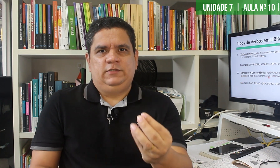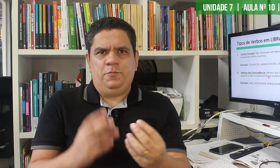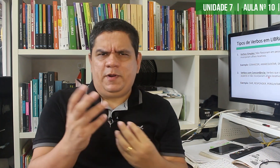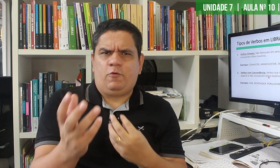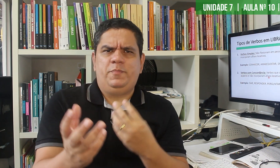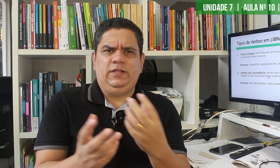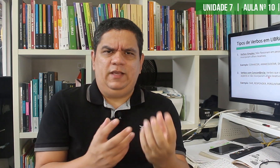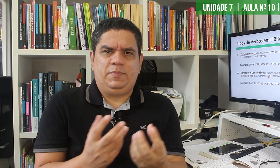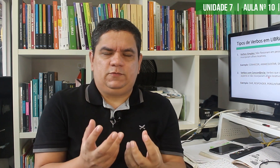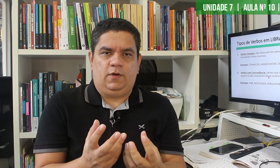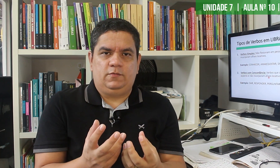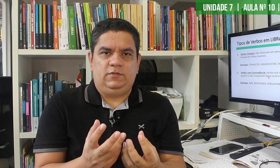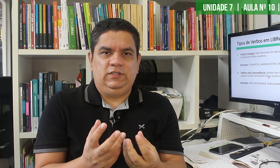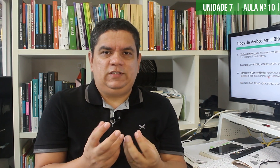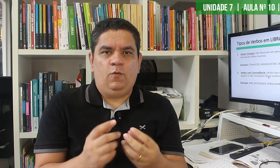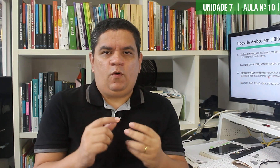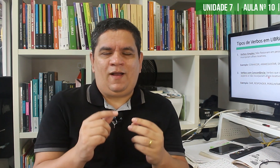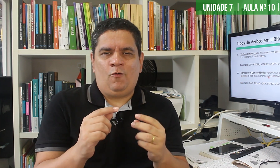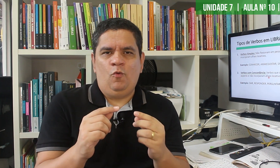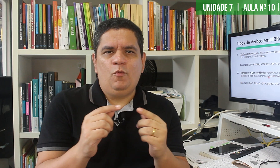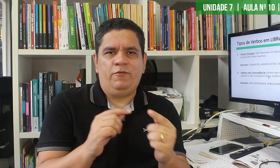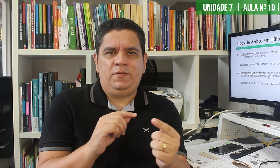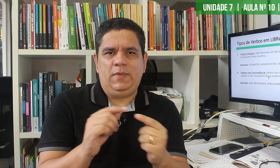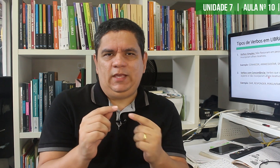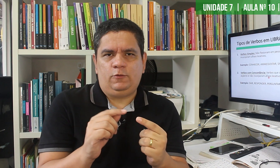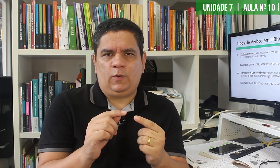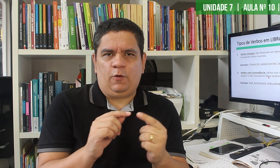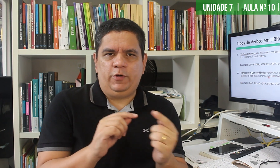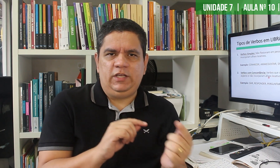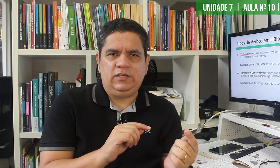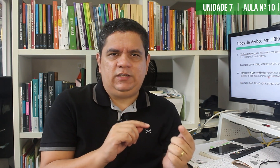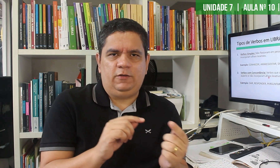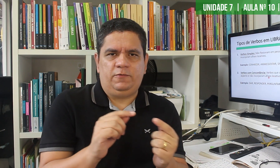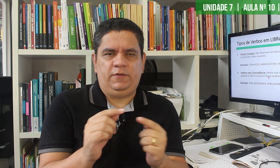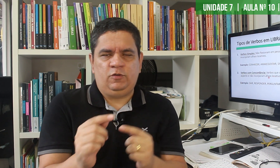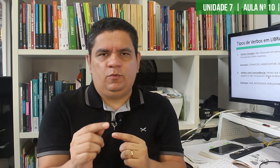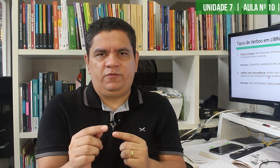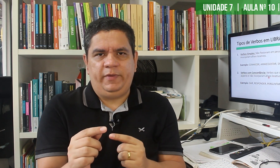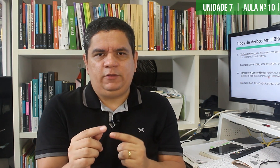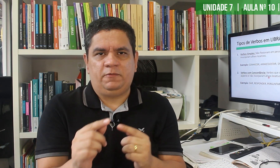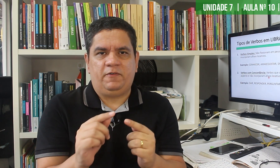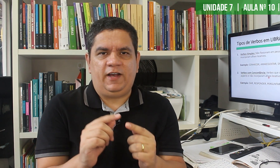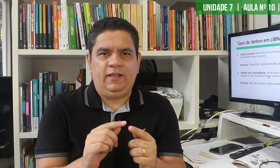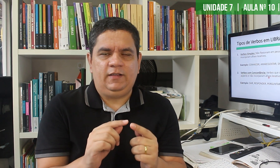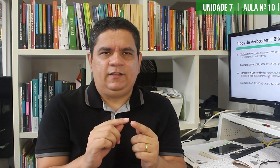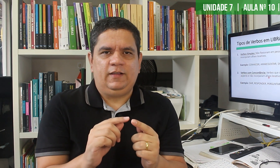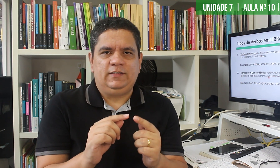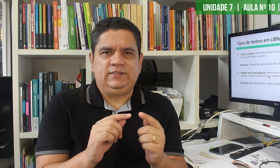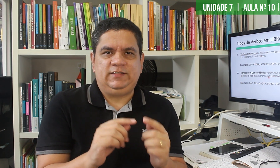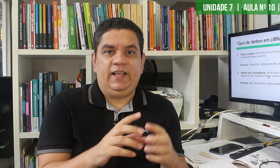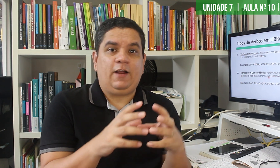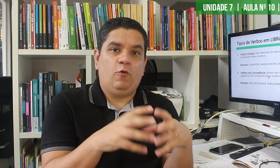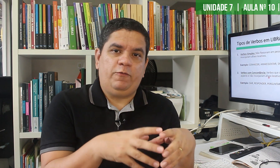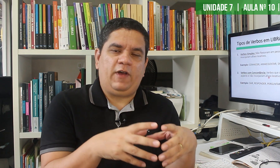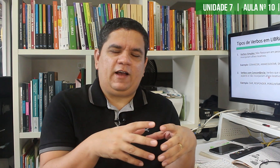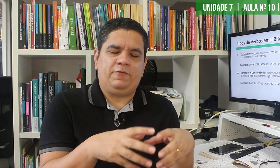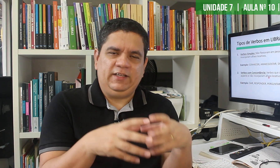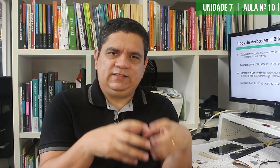para compreender, pessoal? Então, o movimento, a origem e o fim do movimento vai ser a